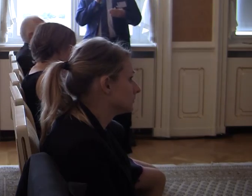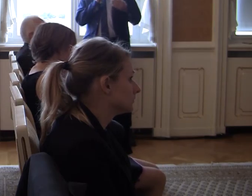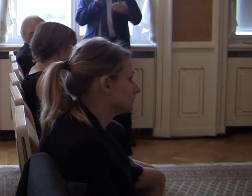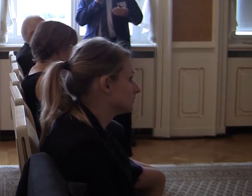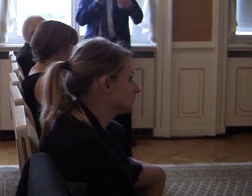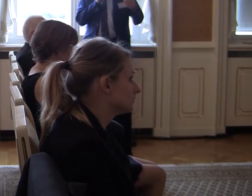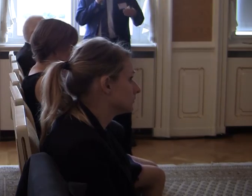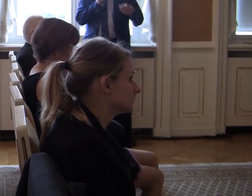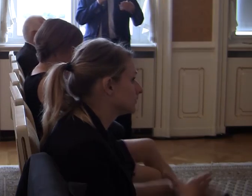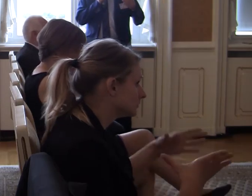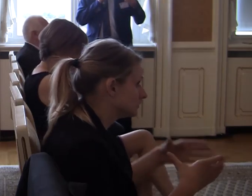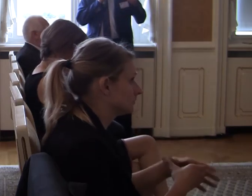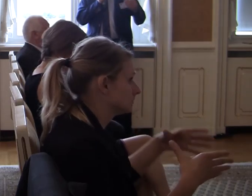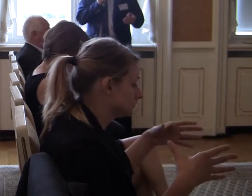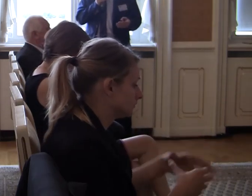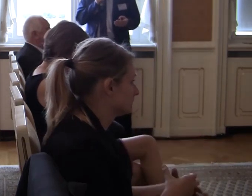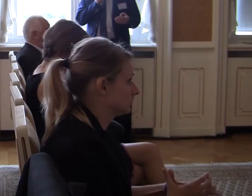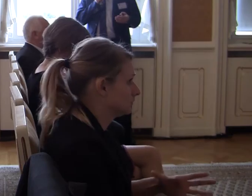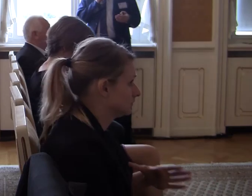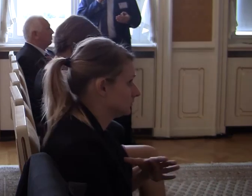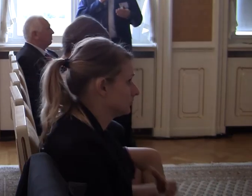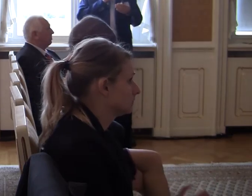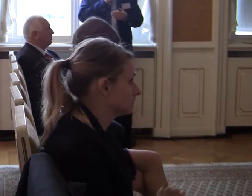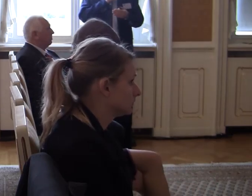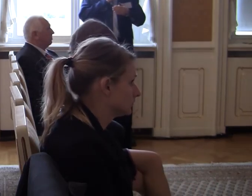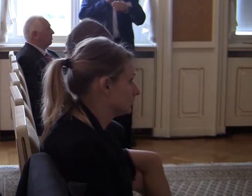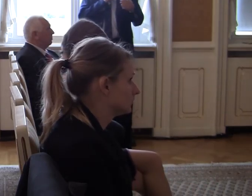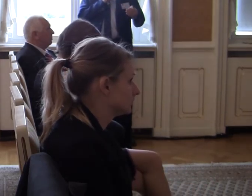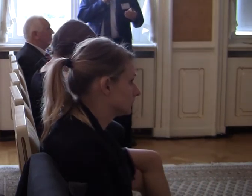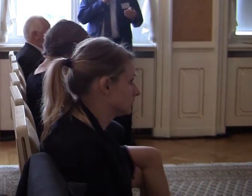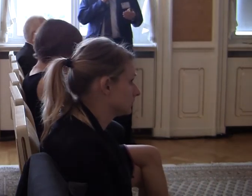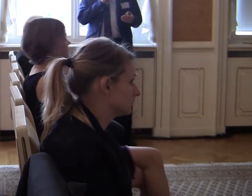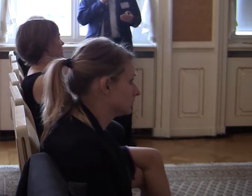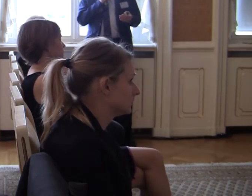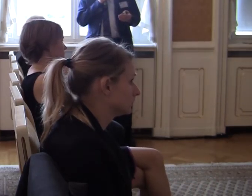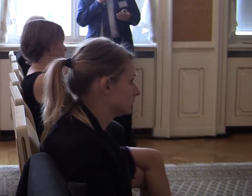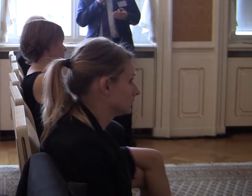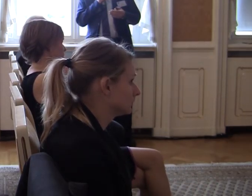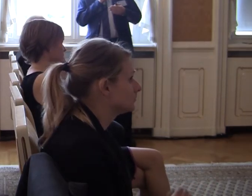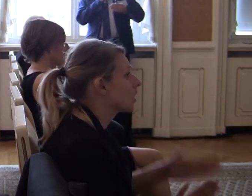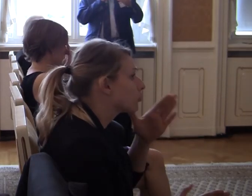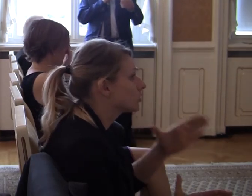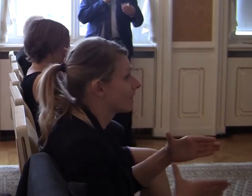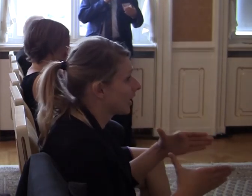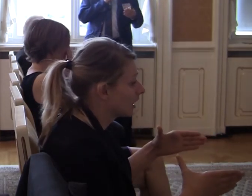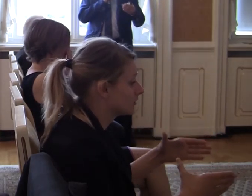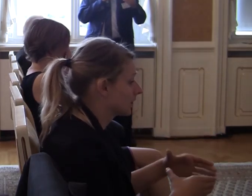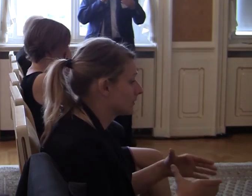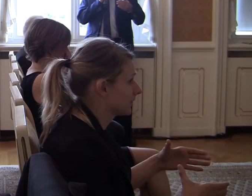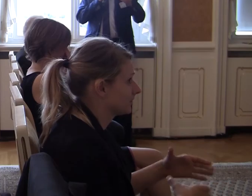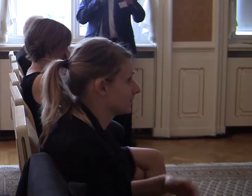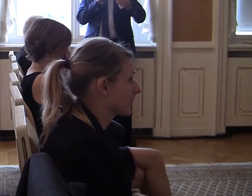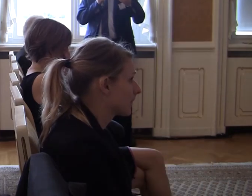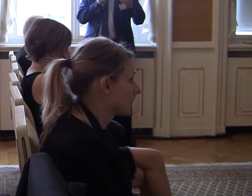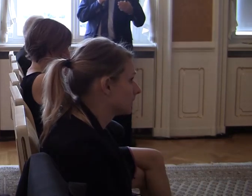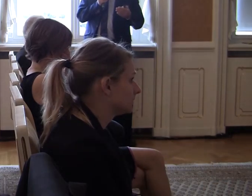a pořád bojujeme války, které už dávno proběhly. Tady dneska ráno byla řeč o tom, že ty speciální školy,